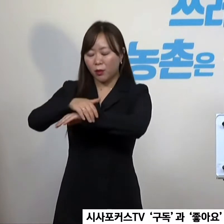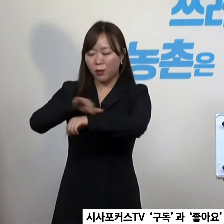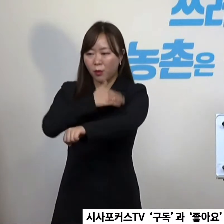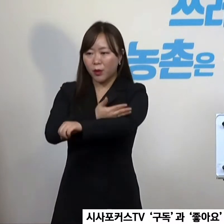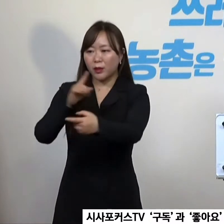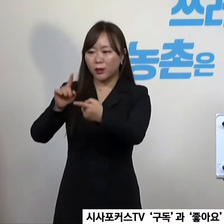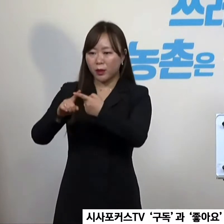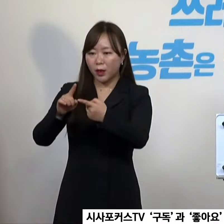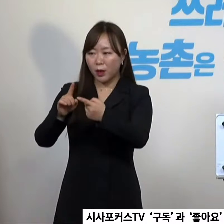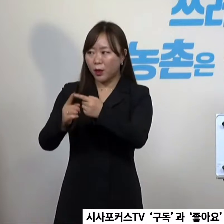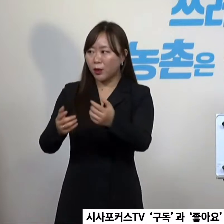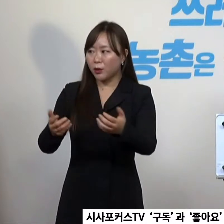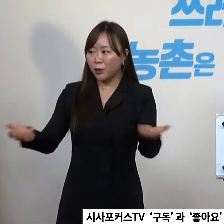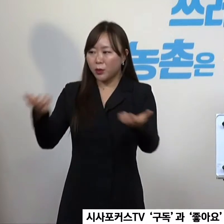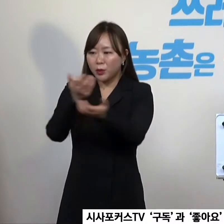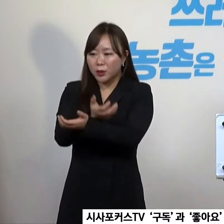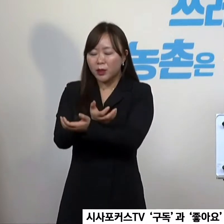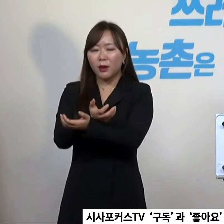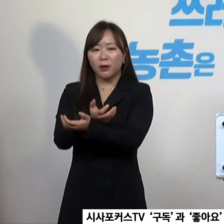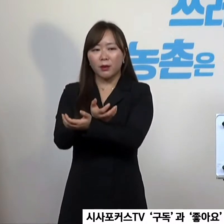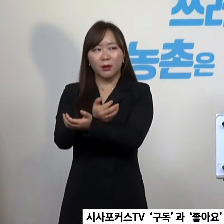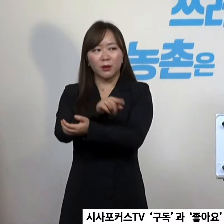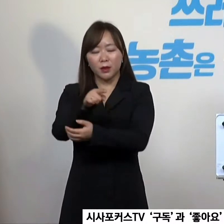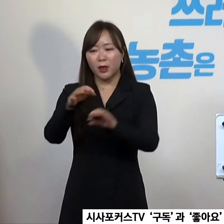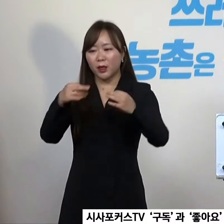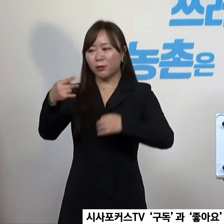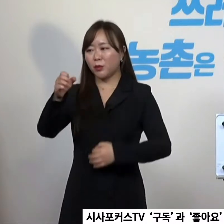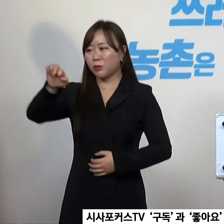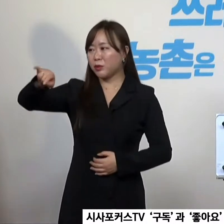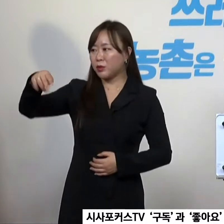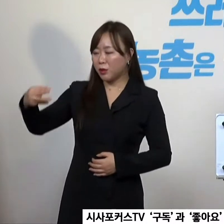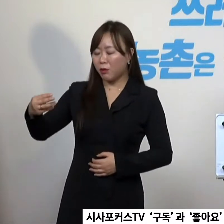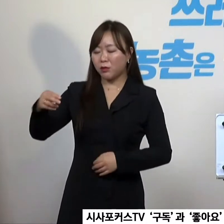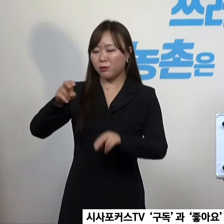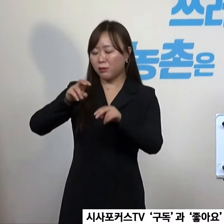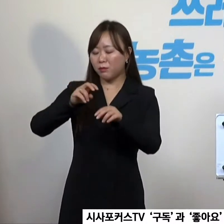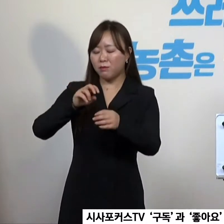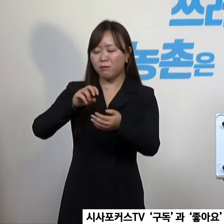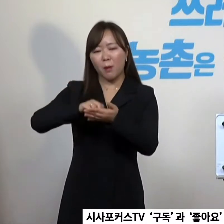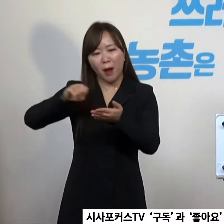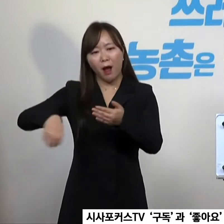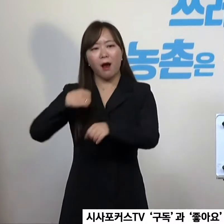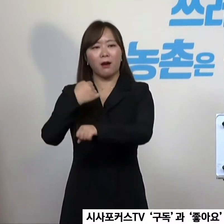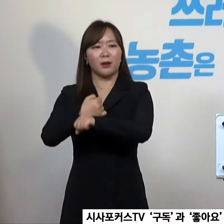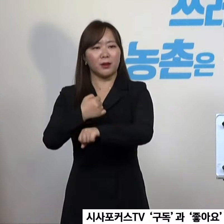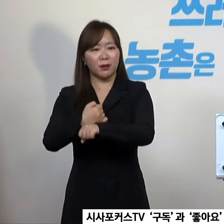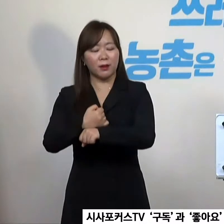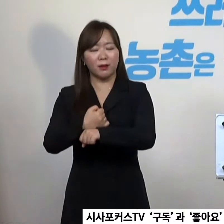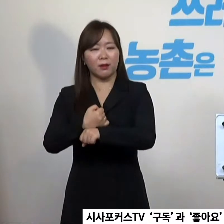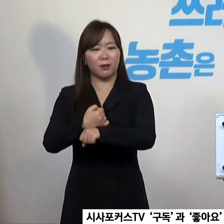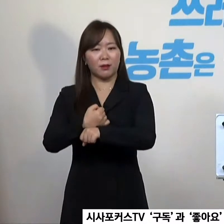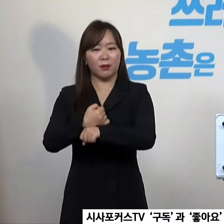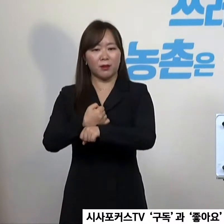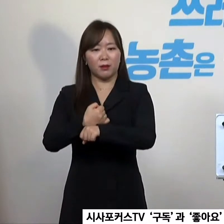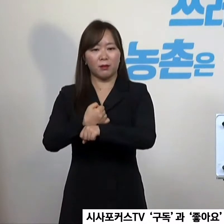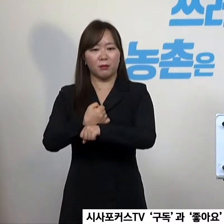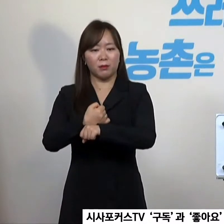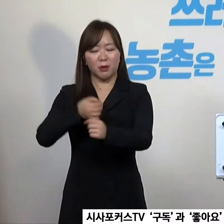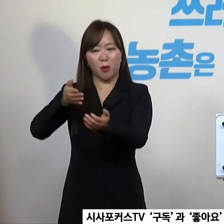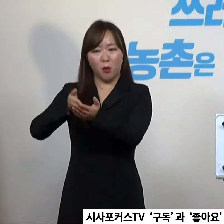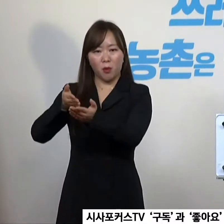정권교체 동행위원회 우리 김동철 부위원장님이 나가신다고 그